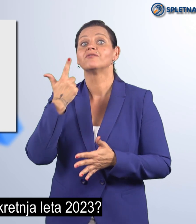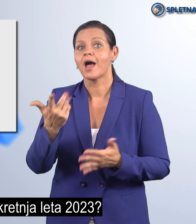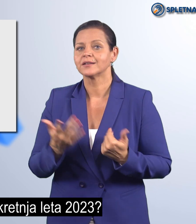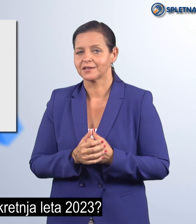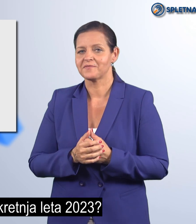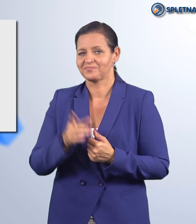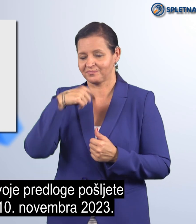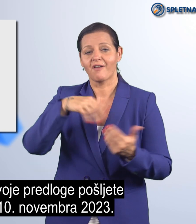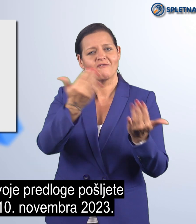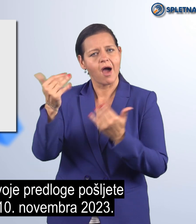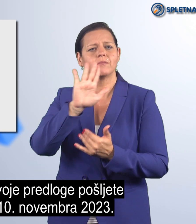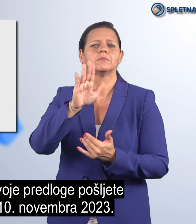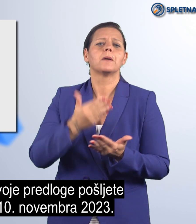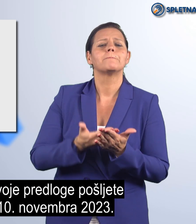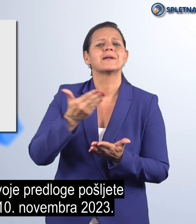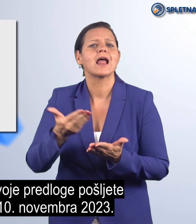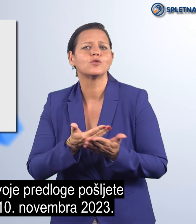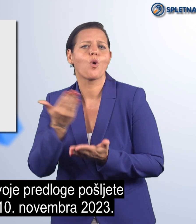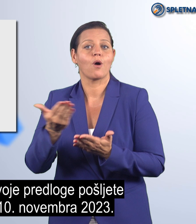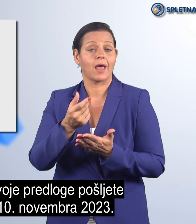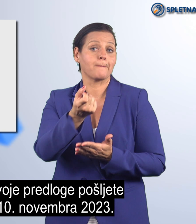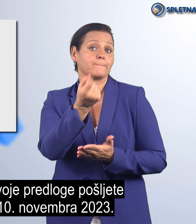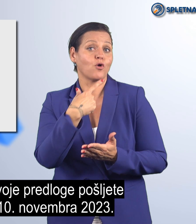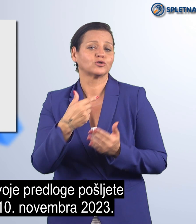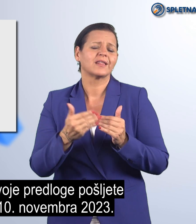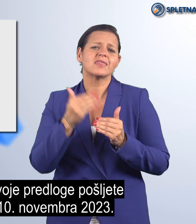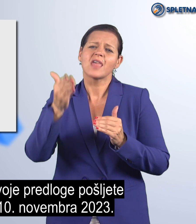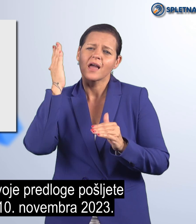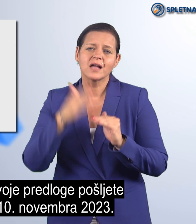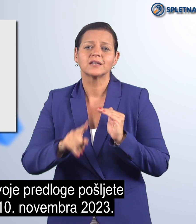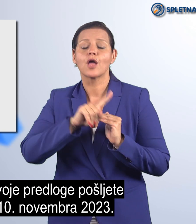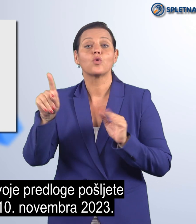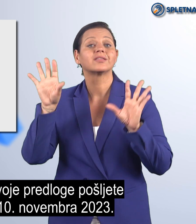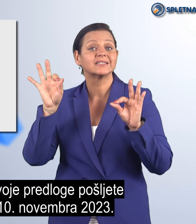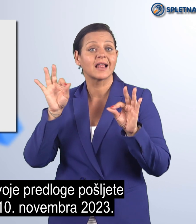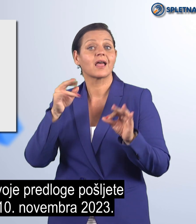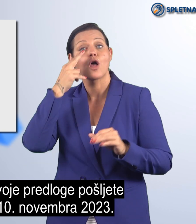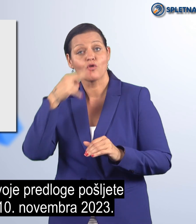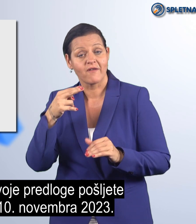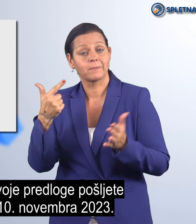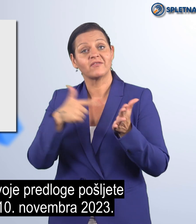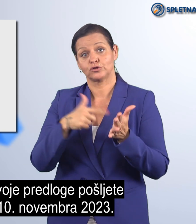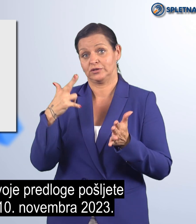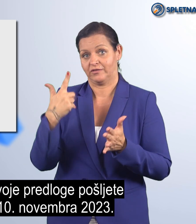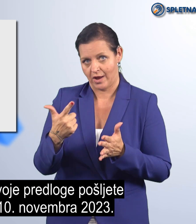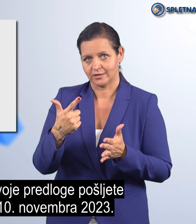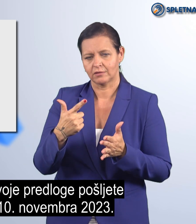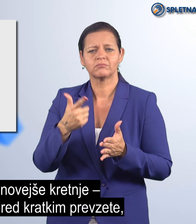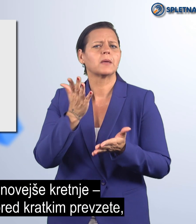leta 2023? Vabim vas, da svoje predloge pošljete najkasneje do 10. novembra